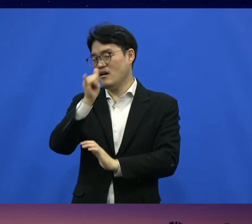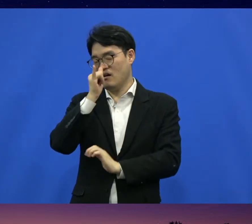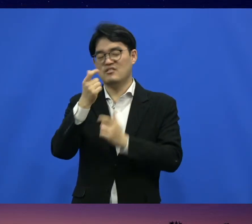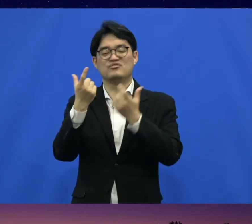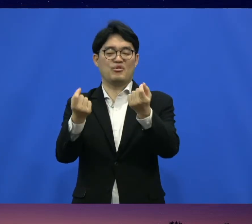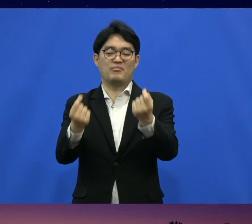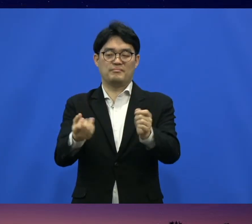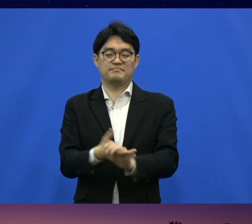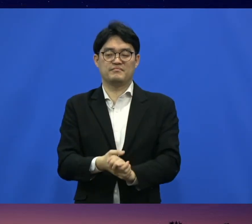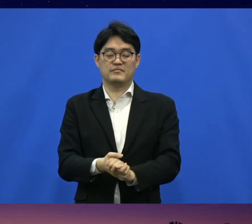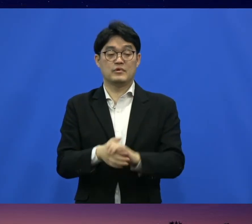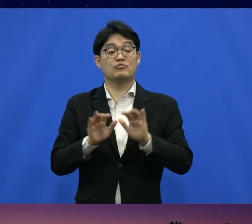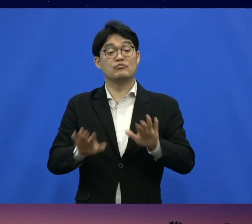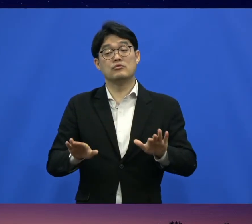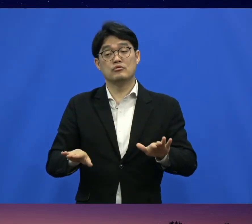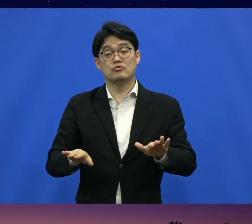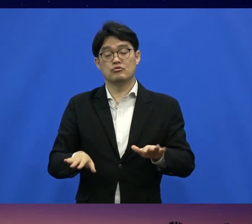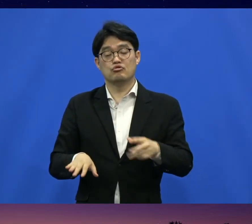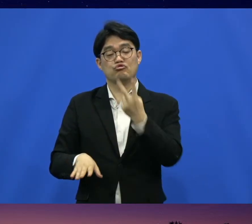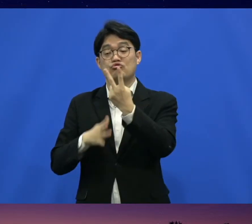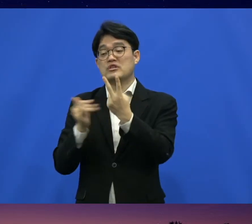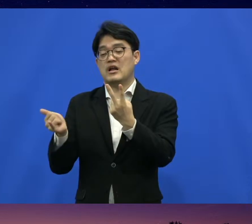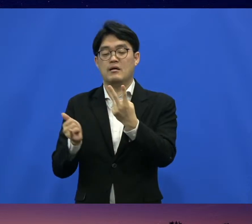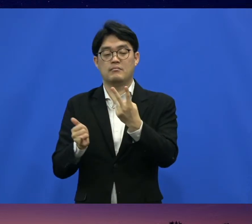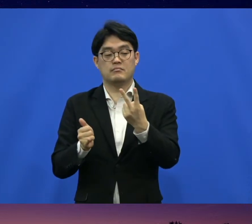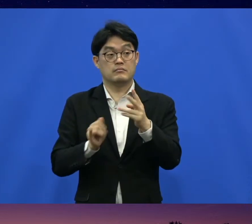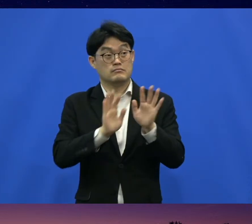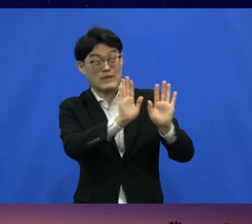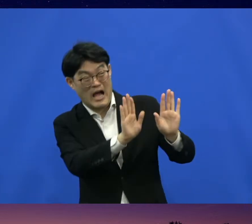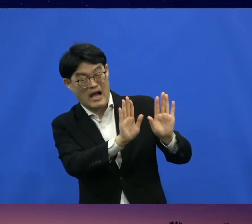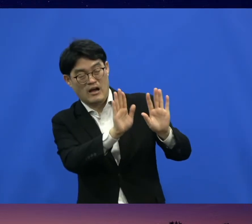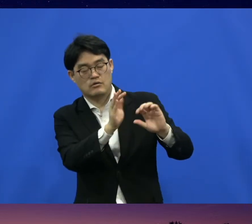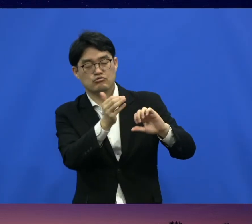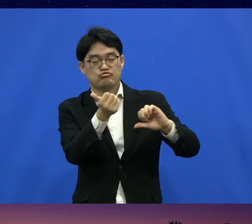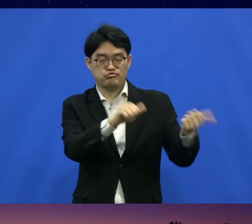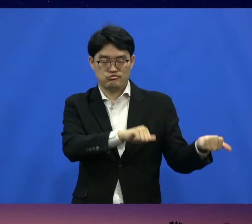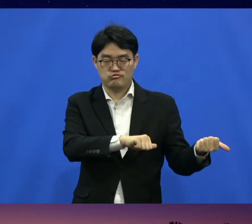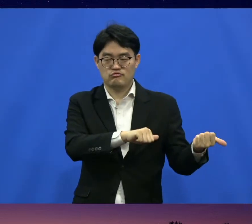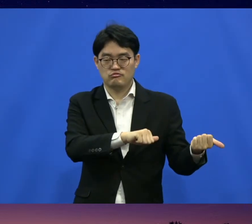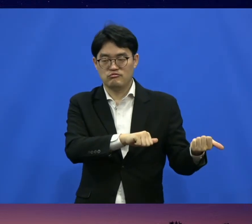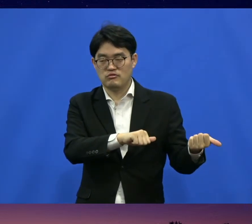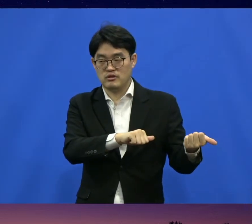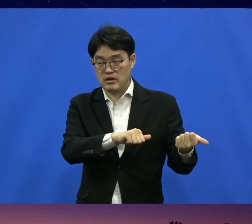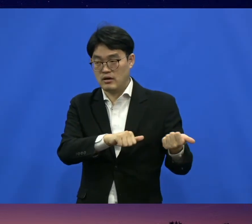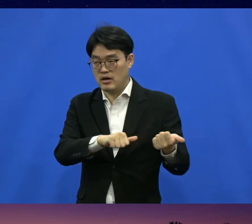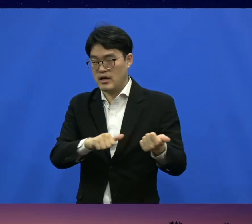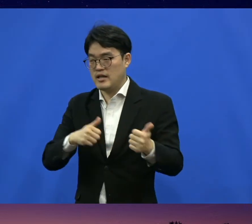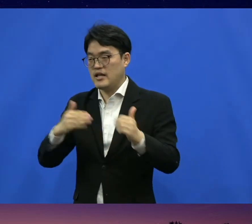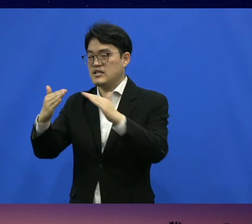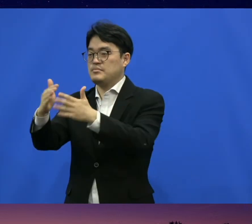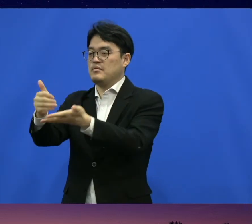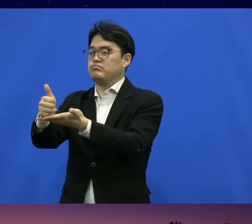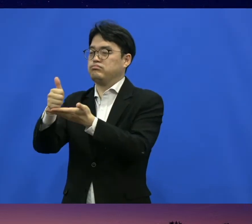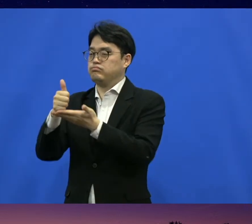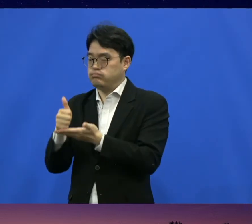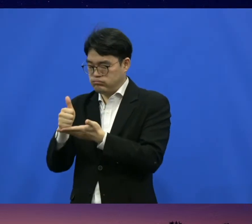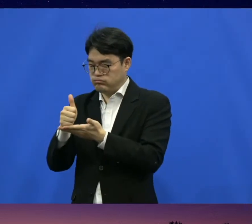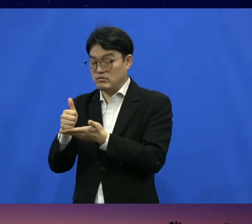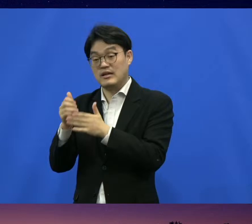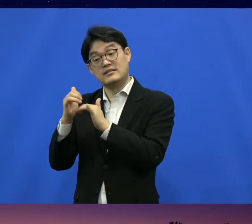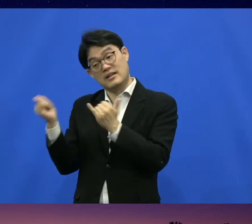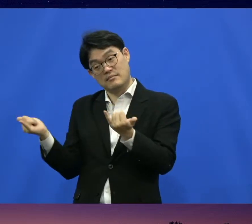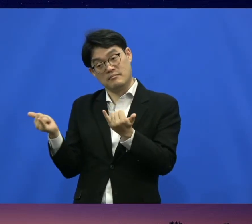그래서 오늘 우리는 이 두 사람의 우사라고 하는 사람과 우사는 정말 하나님의 거룩한 일을 하려고 한